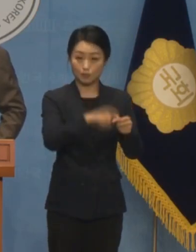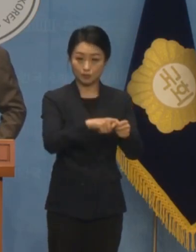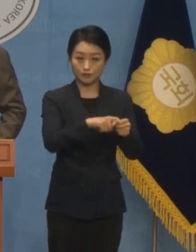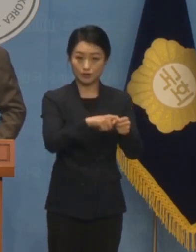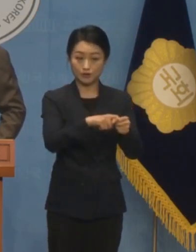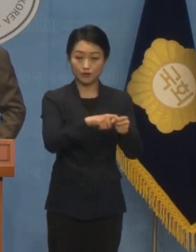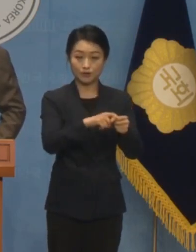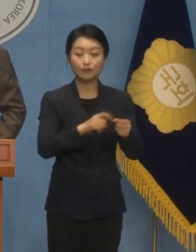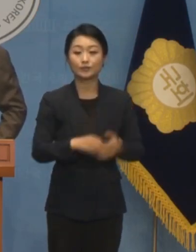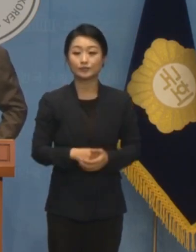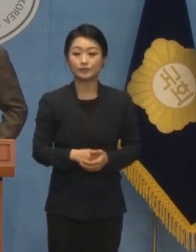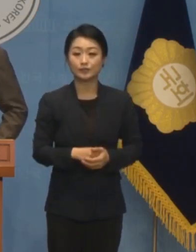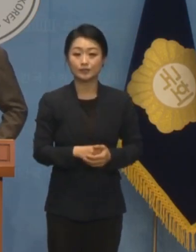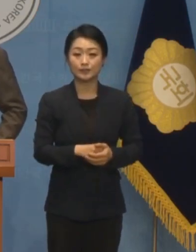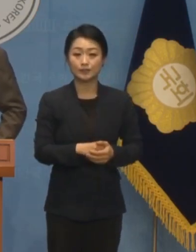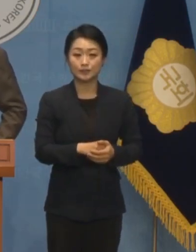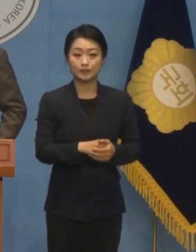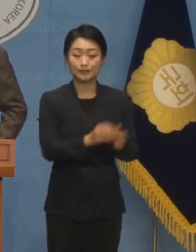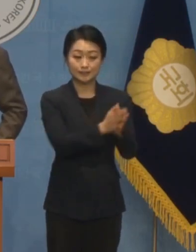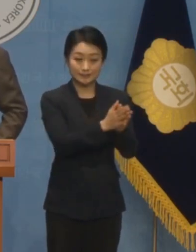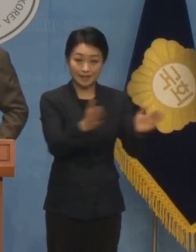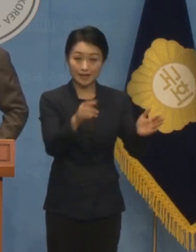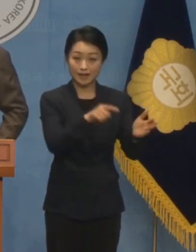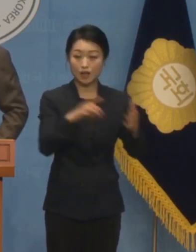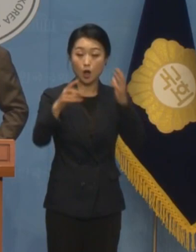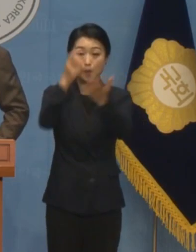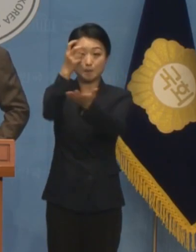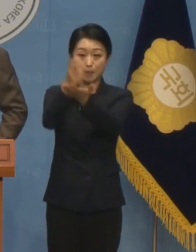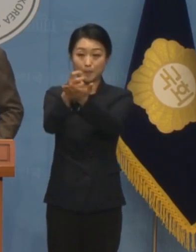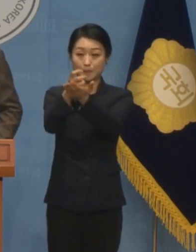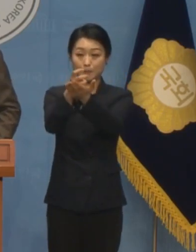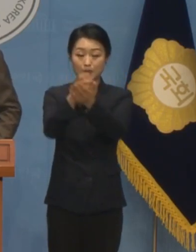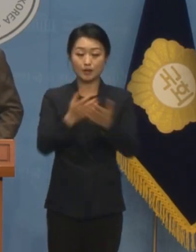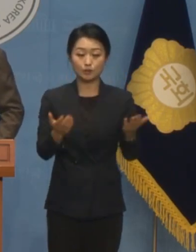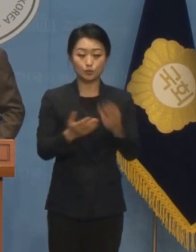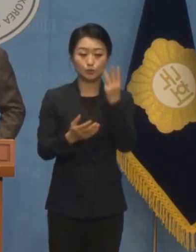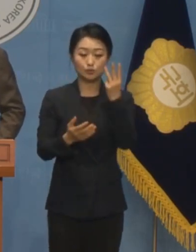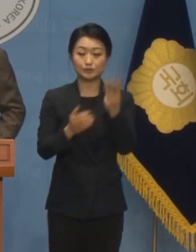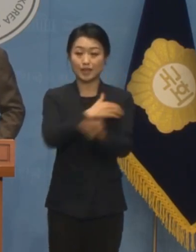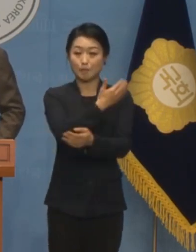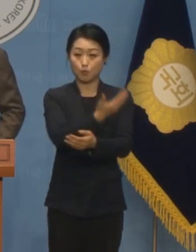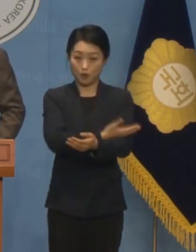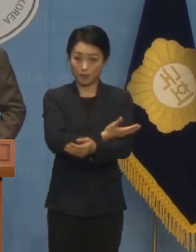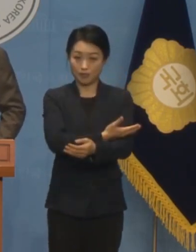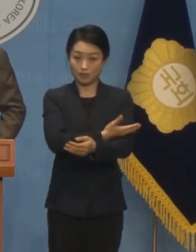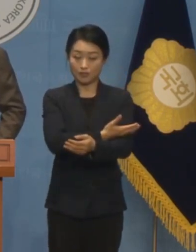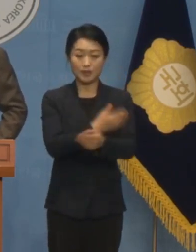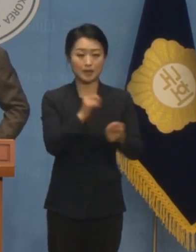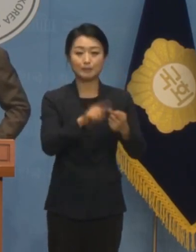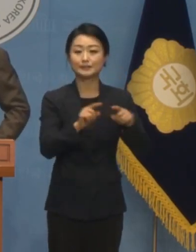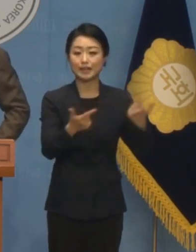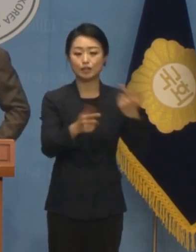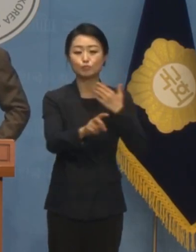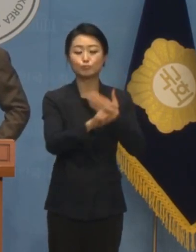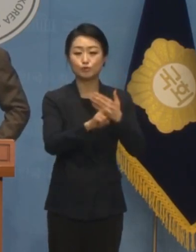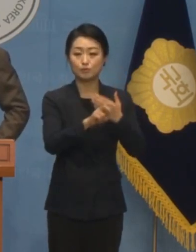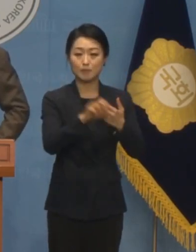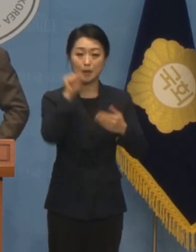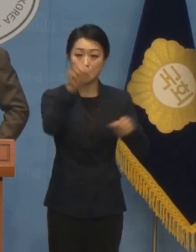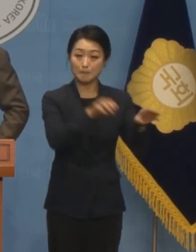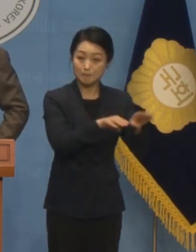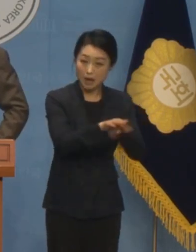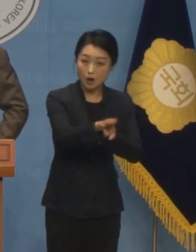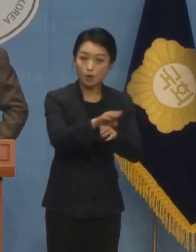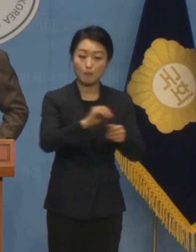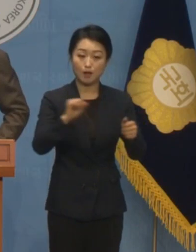태웠습니다. 이 법안은 헌법에 보장된 노동 3권을 넘어서 불법 파업과